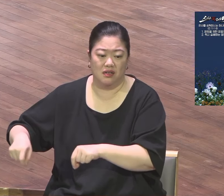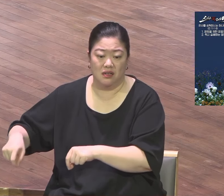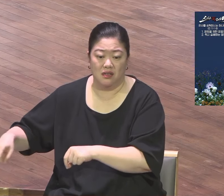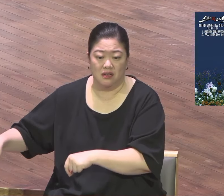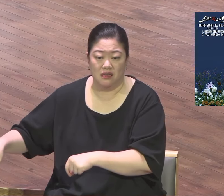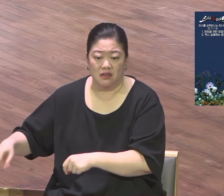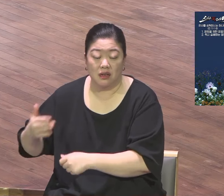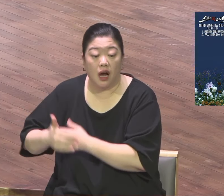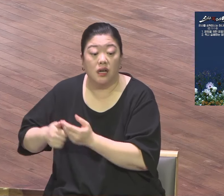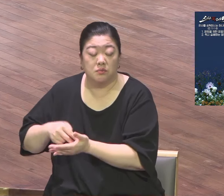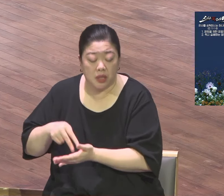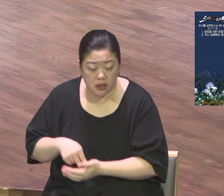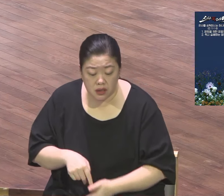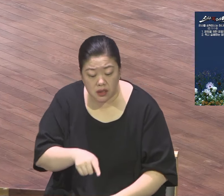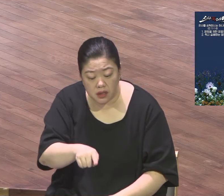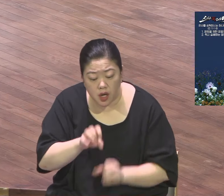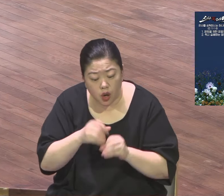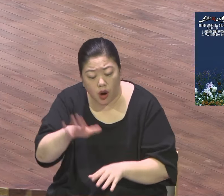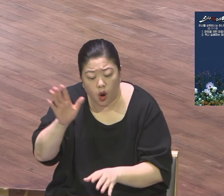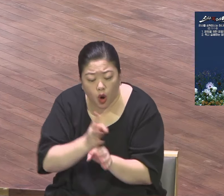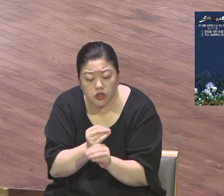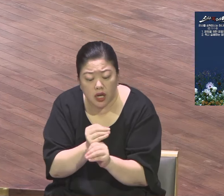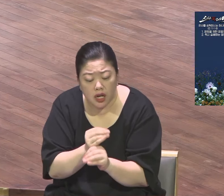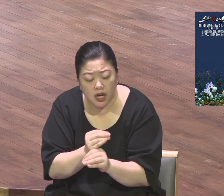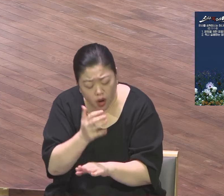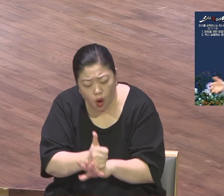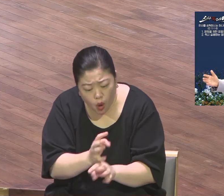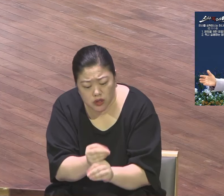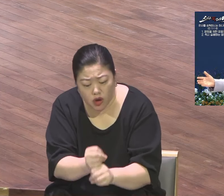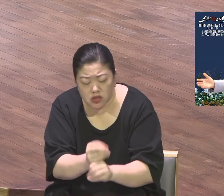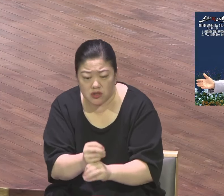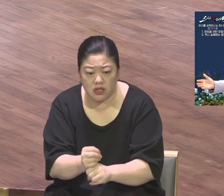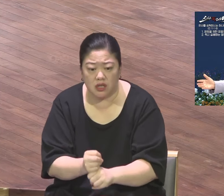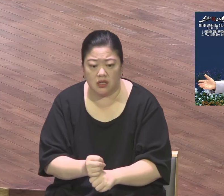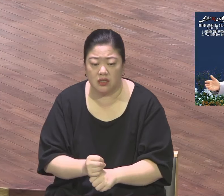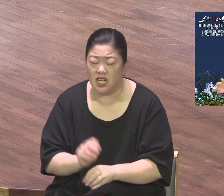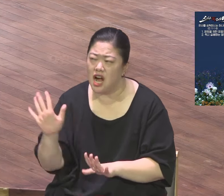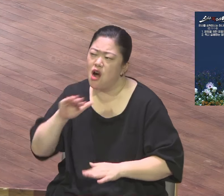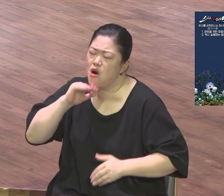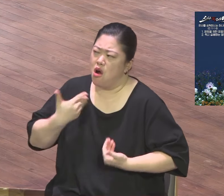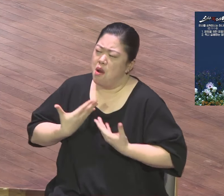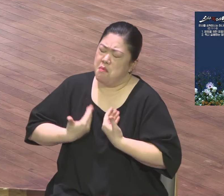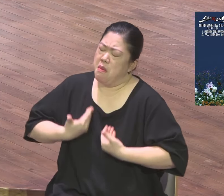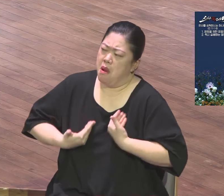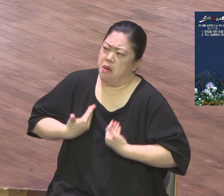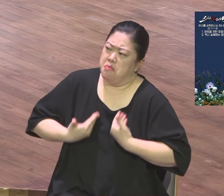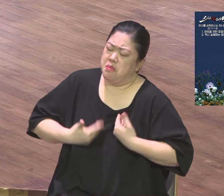이것이 하나님의 영광을 위한 일이다라고 싶으면 그대로 실행하는 것입니다.